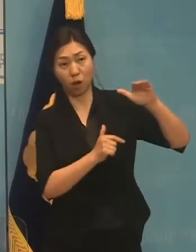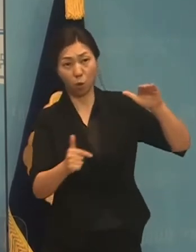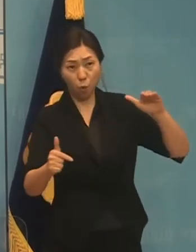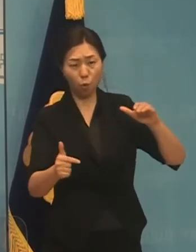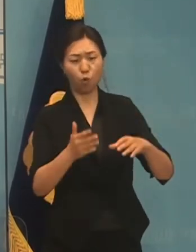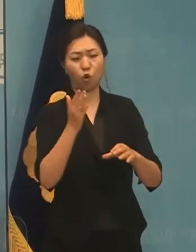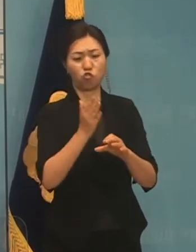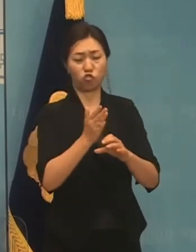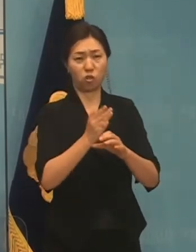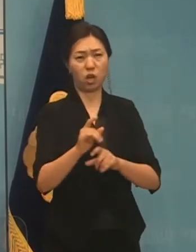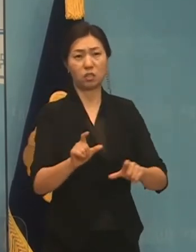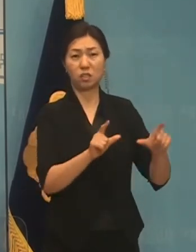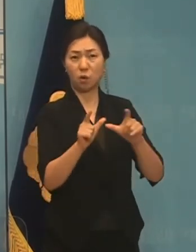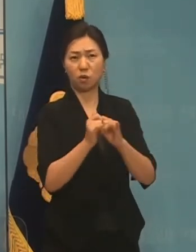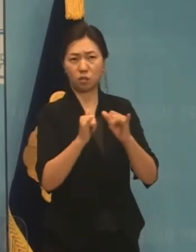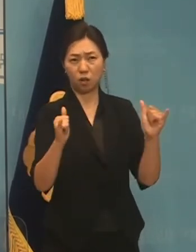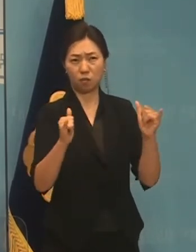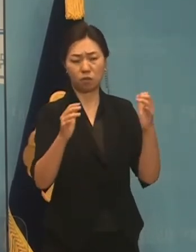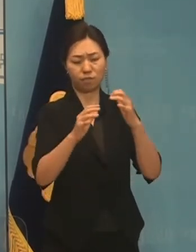무너졌습니다.